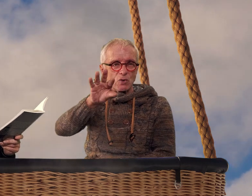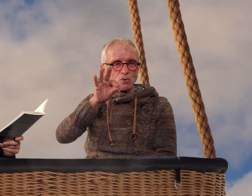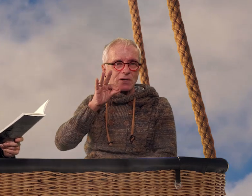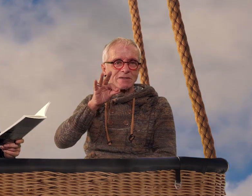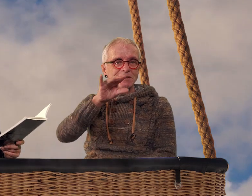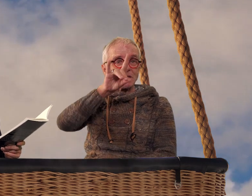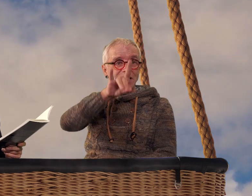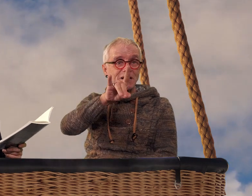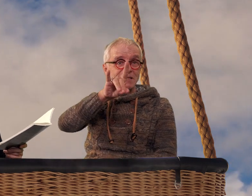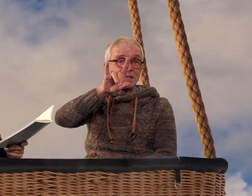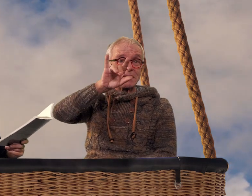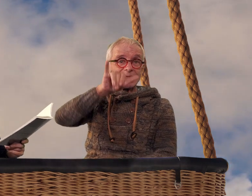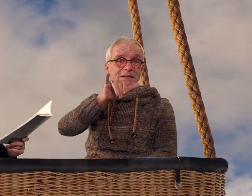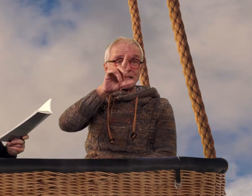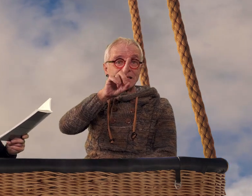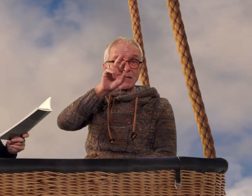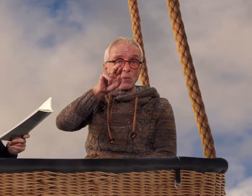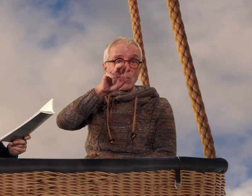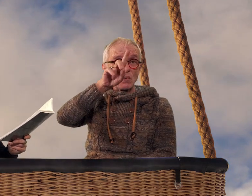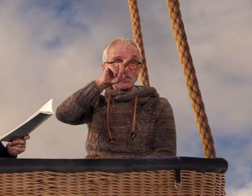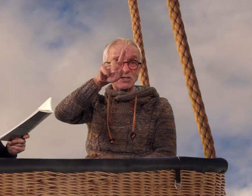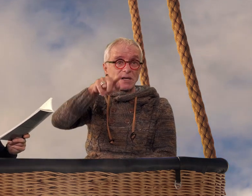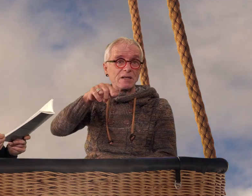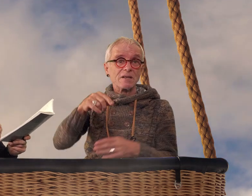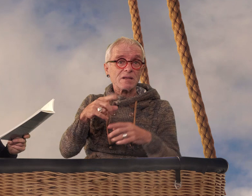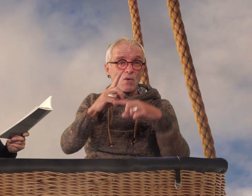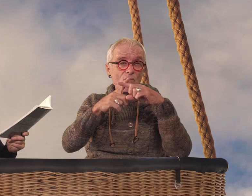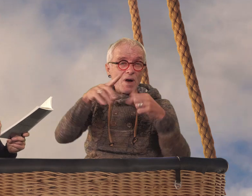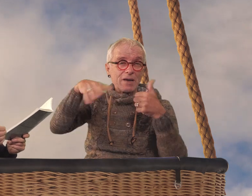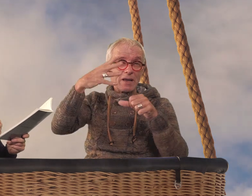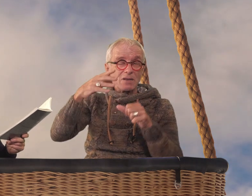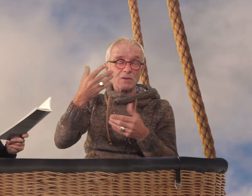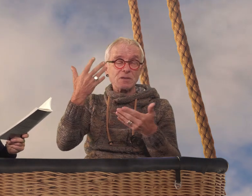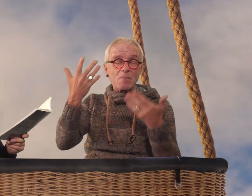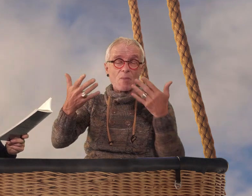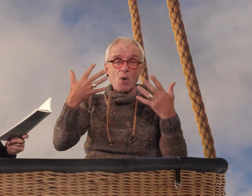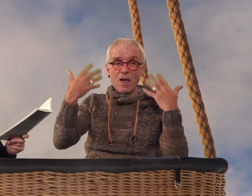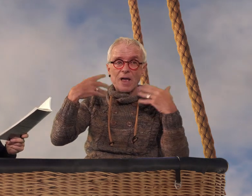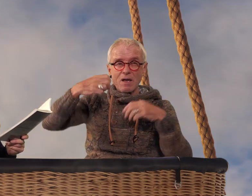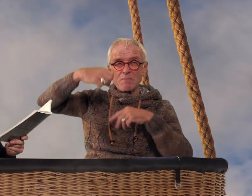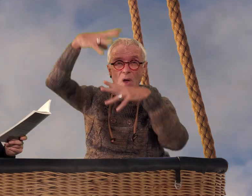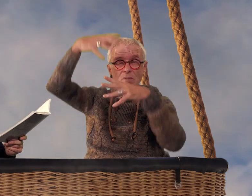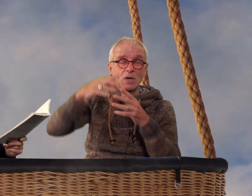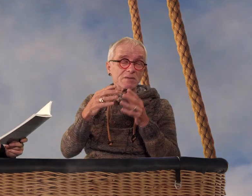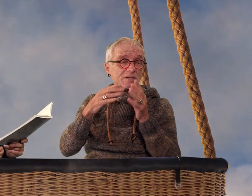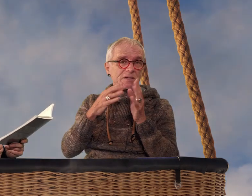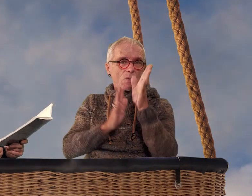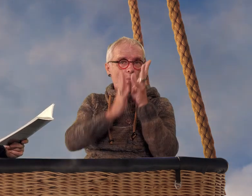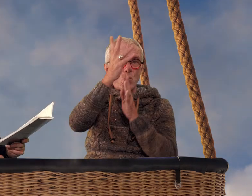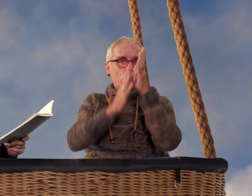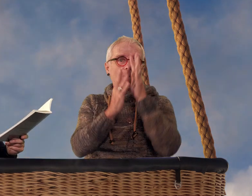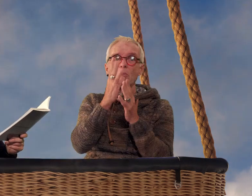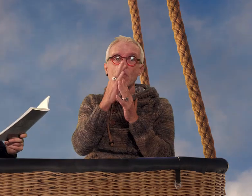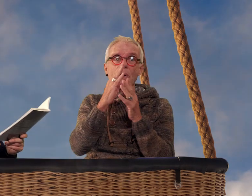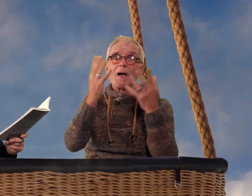quatorze fois moins lourd que l'air, laisse parvenir aux couches atmosphériques les plus hautes et n'expose pas au danger d'une combustion aérienne.